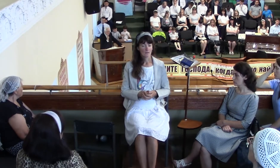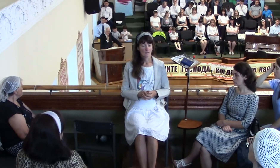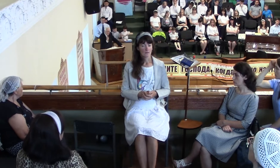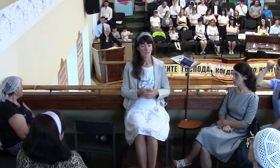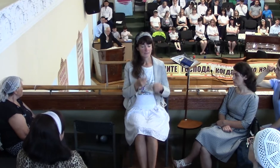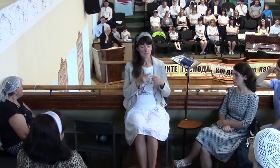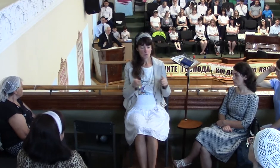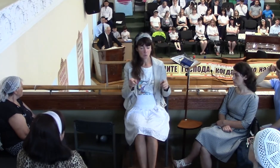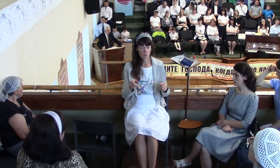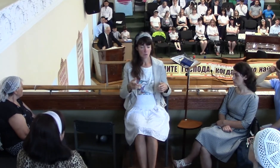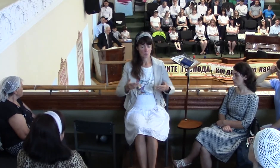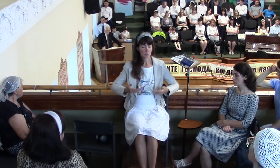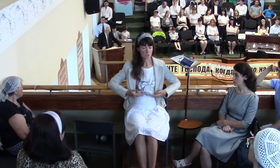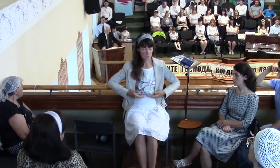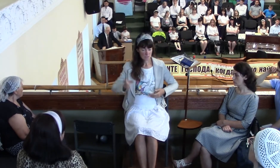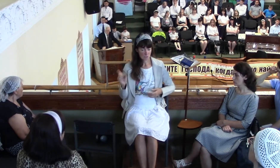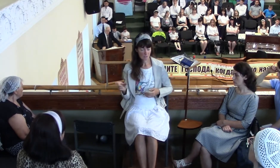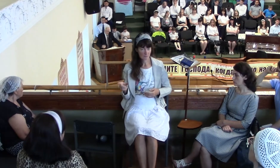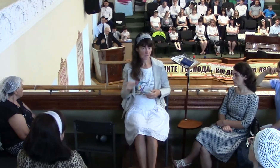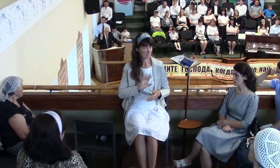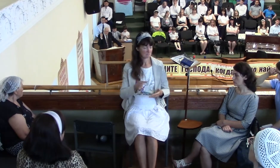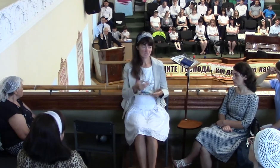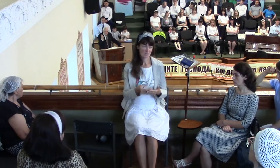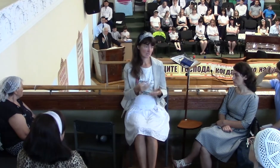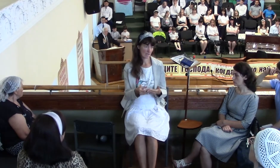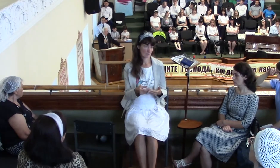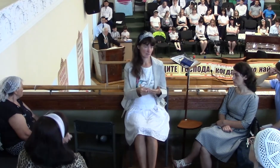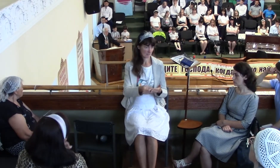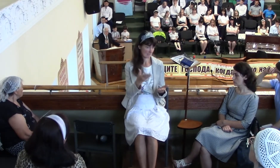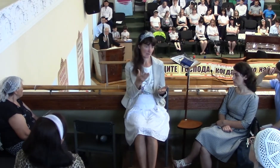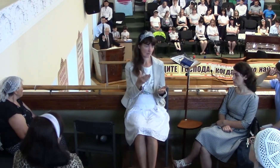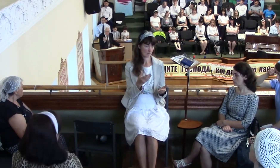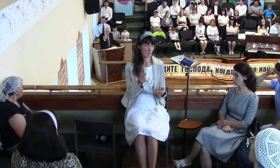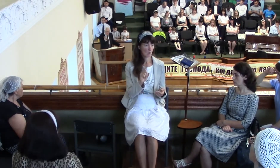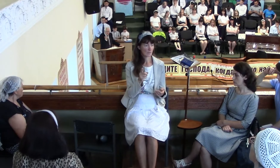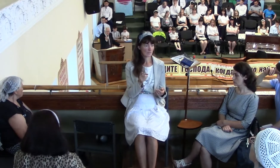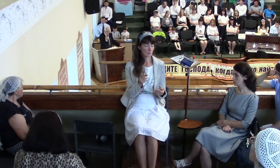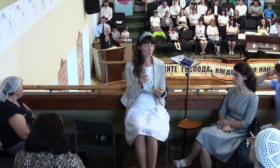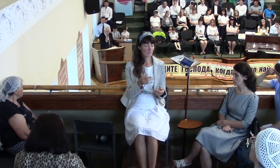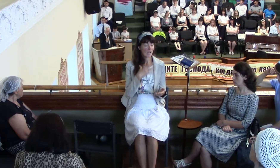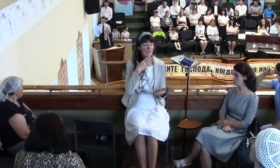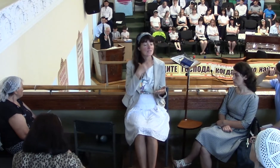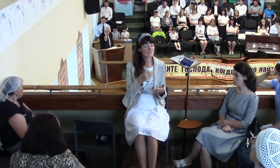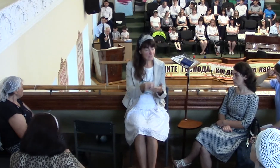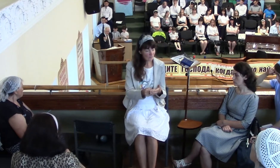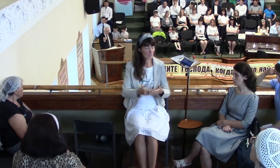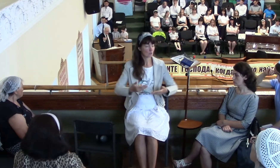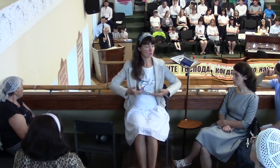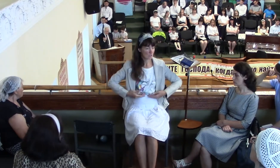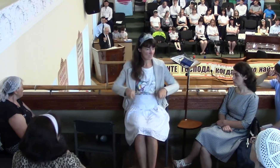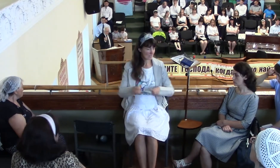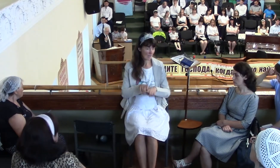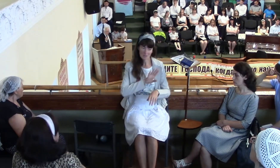потому что не ценят своей. Могут обидеть кого попало, потому что не ценят своей жизни, своей души.